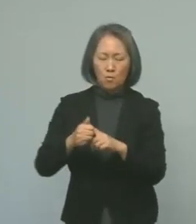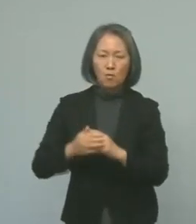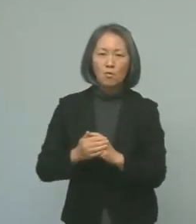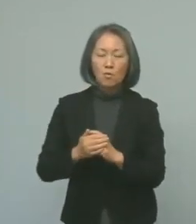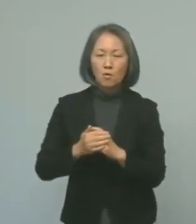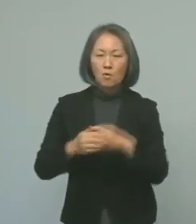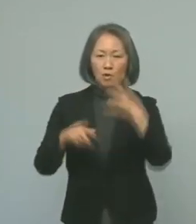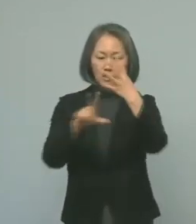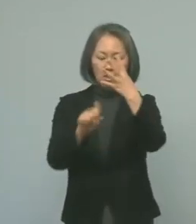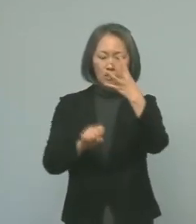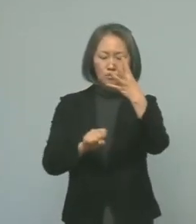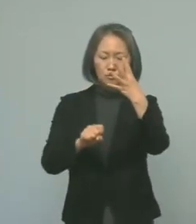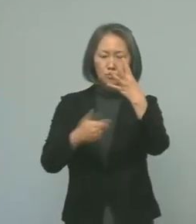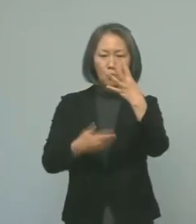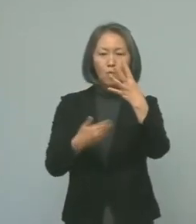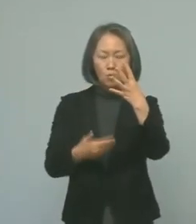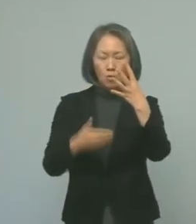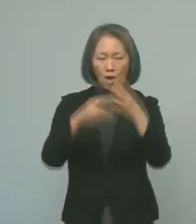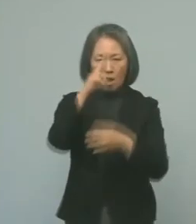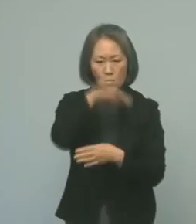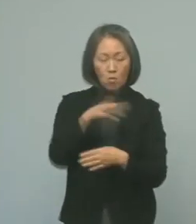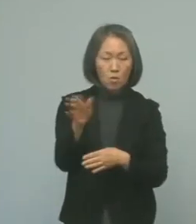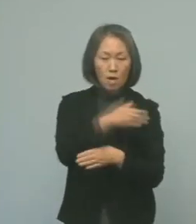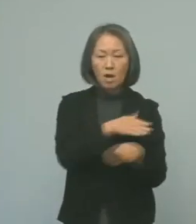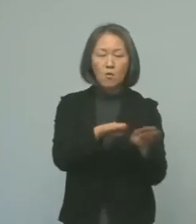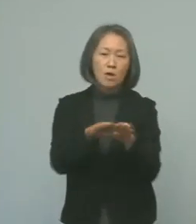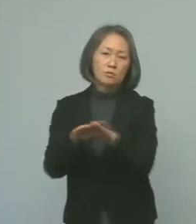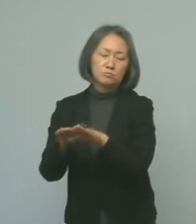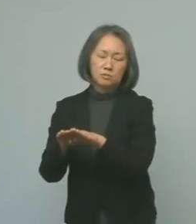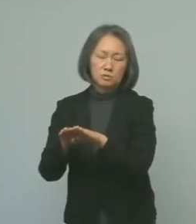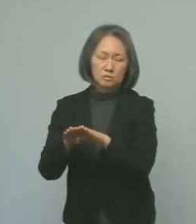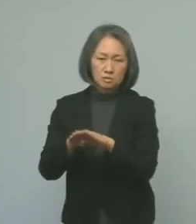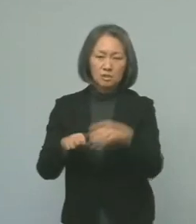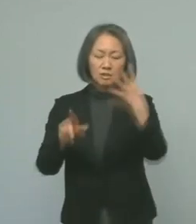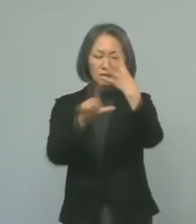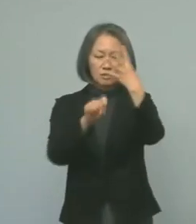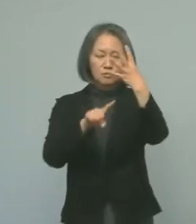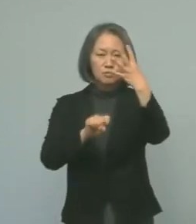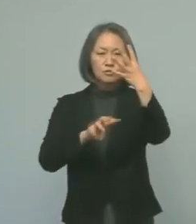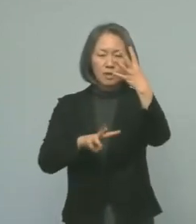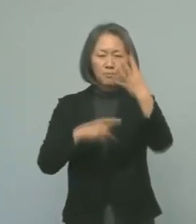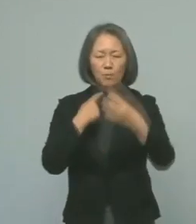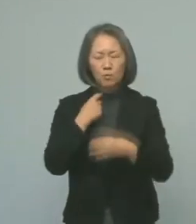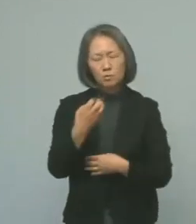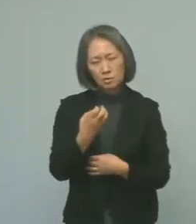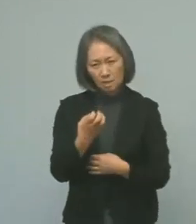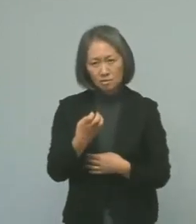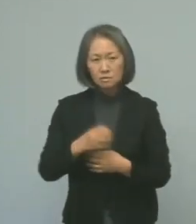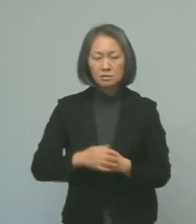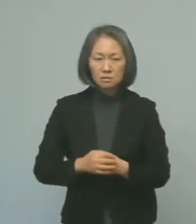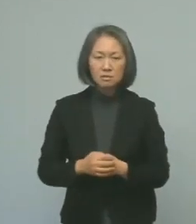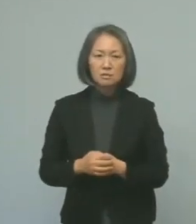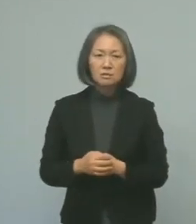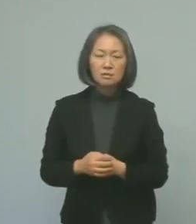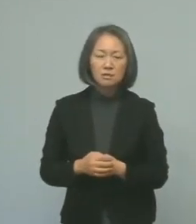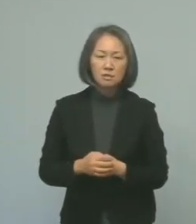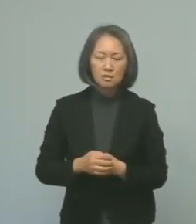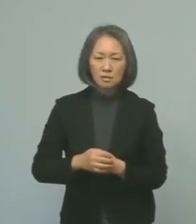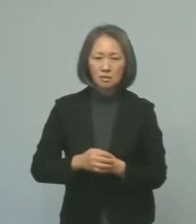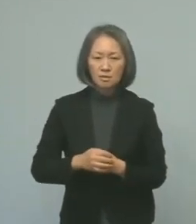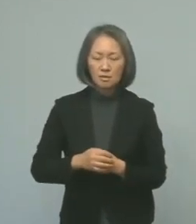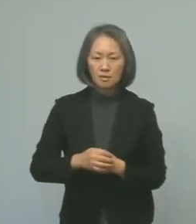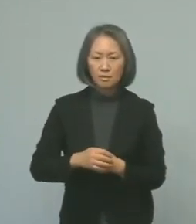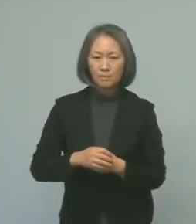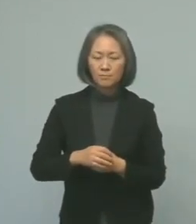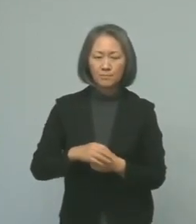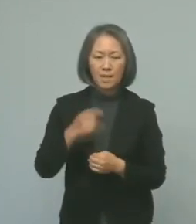午後からお休みされています。4月13日から喉の痛みがありました。発症前